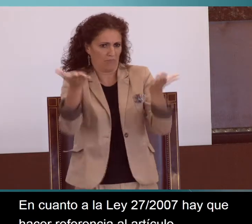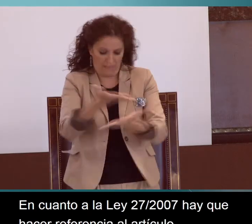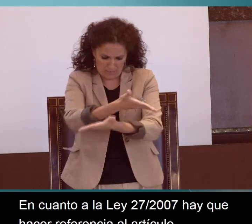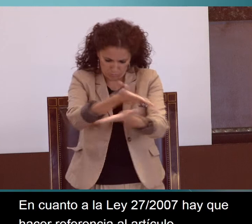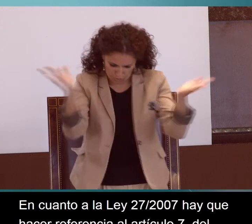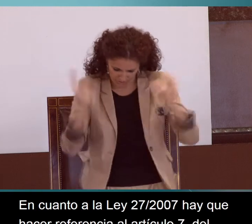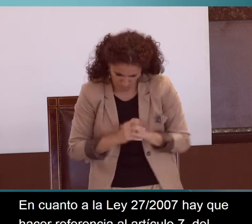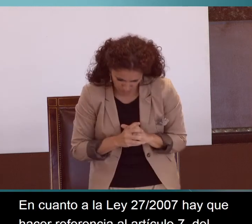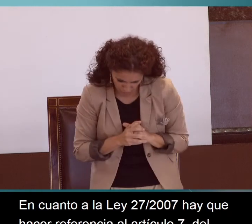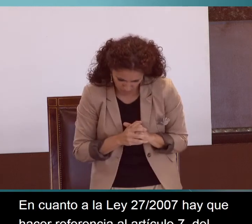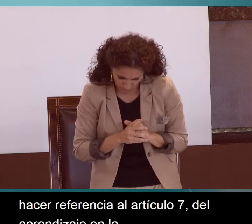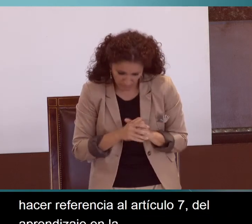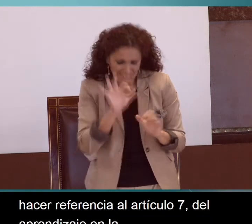y servicios a disposición del público.